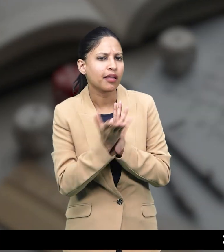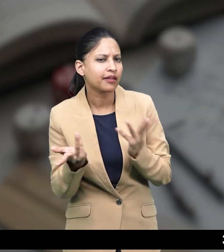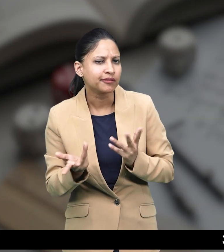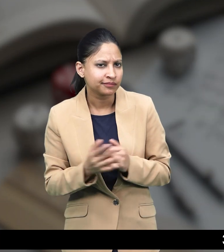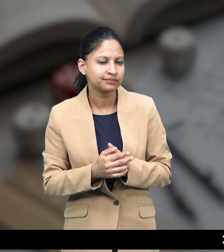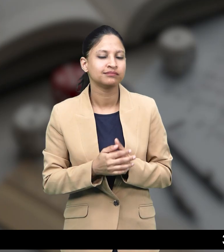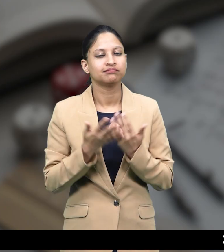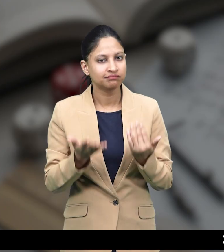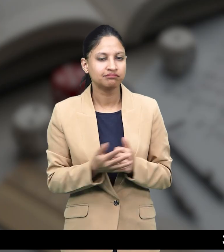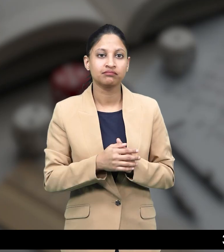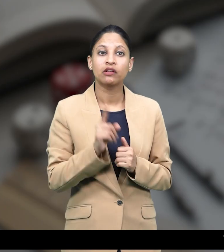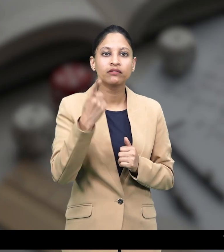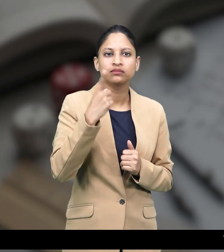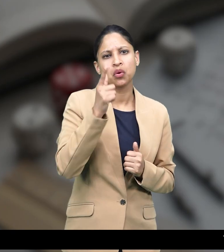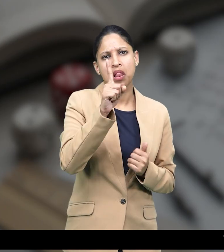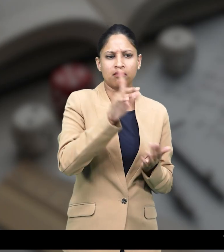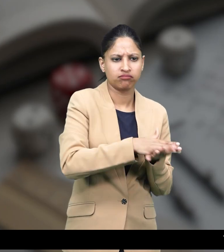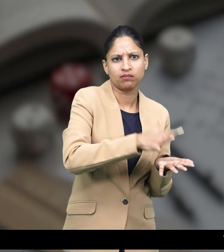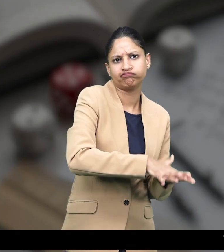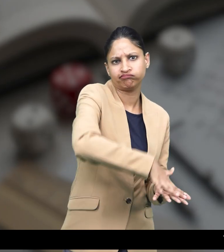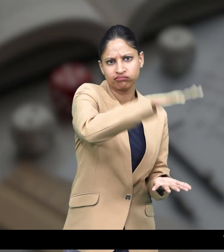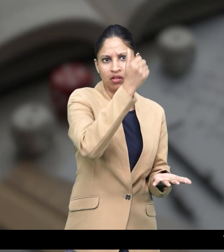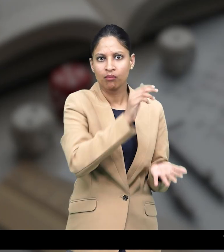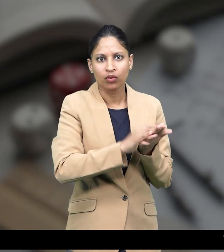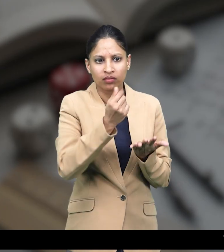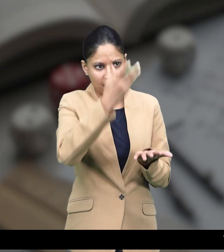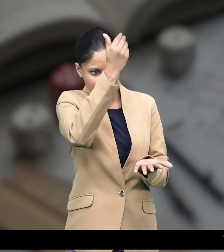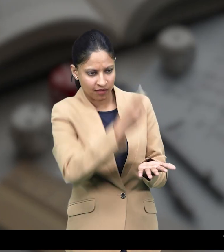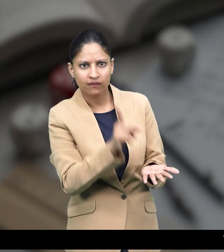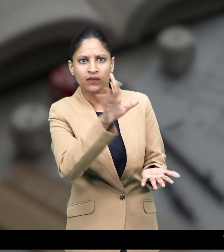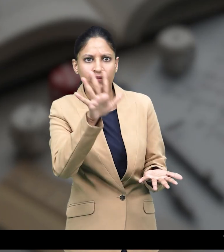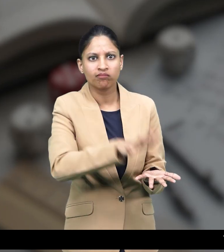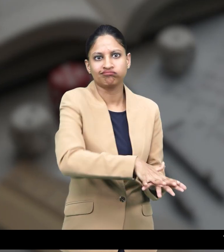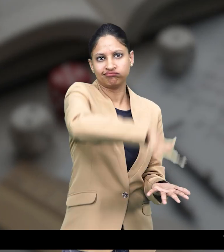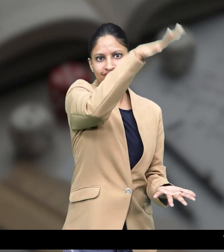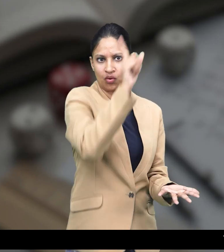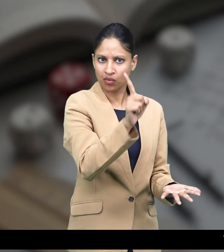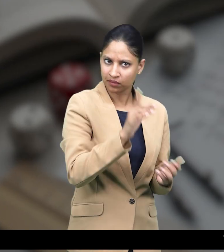आम्ही बनवू शकतो 15 पुस्तकांचा एक गठ्ठा.